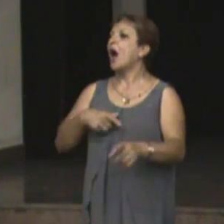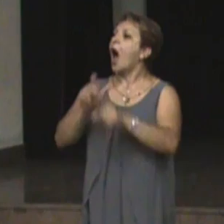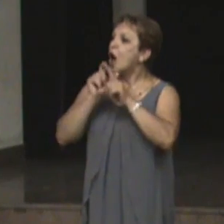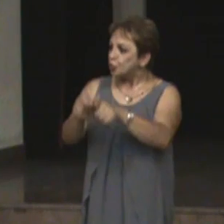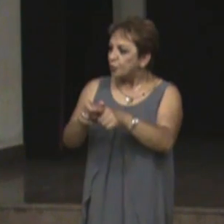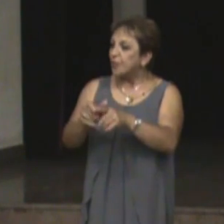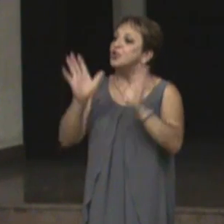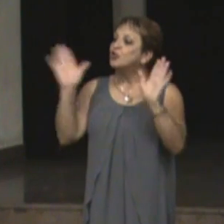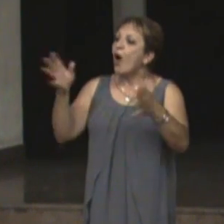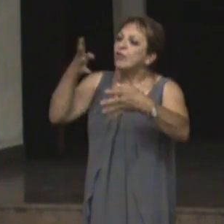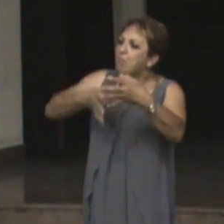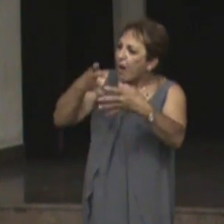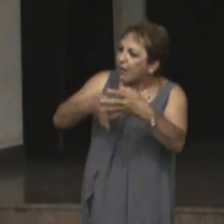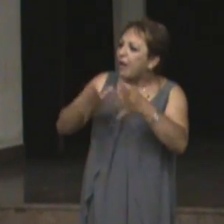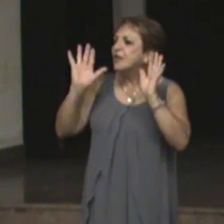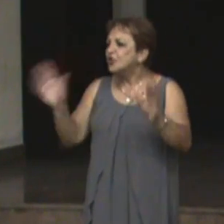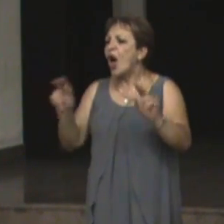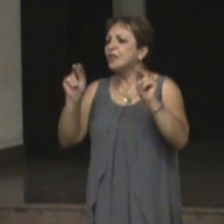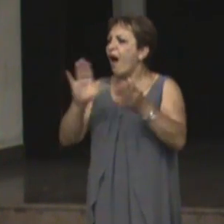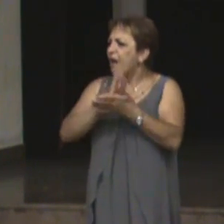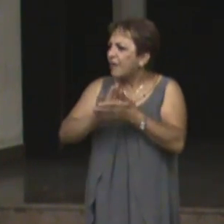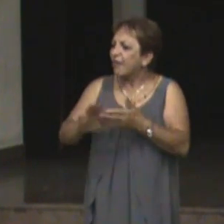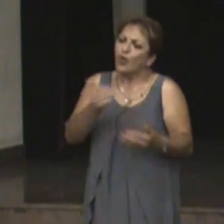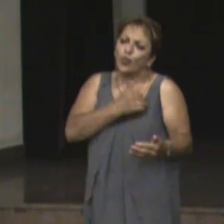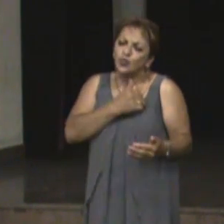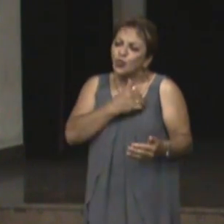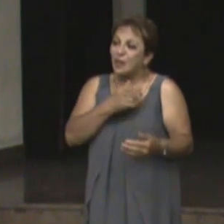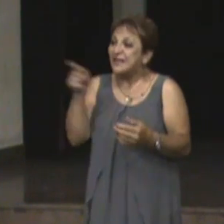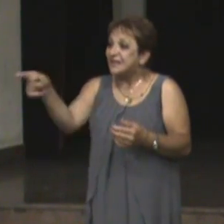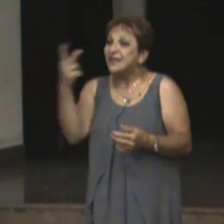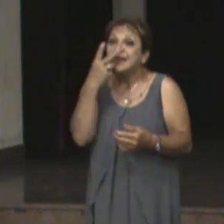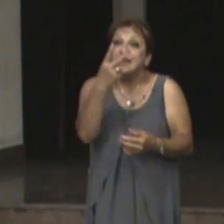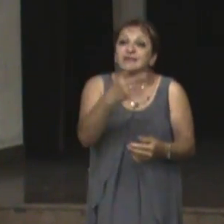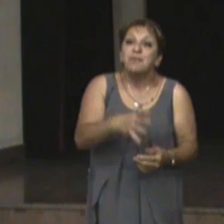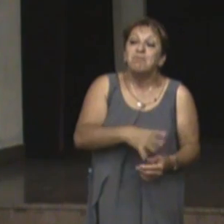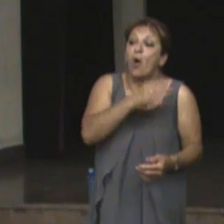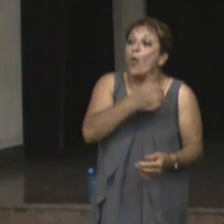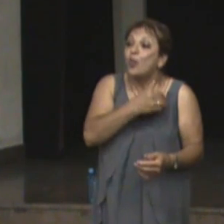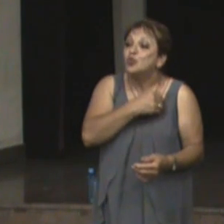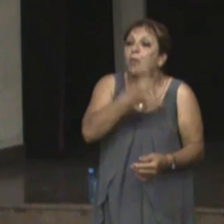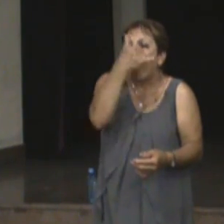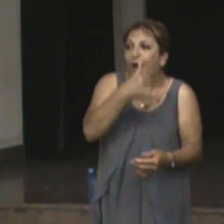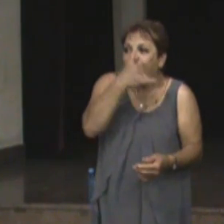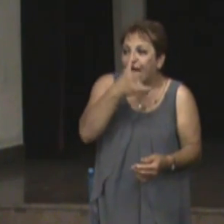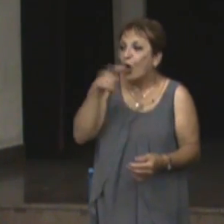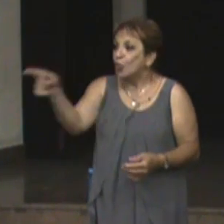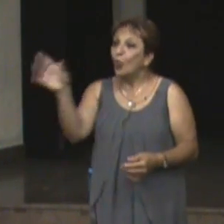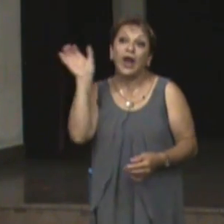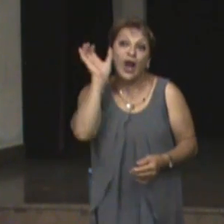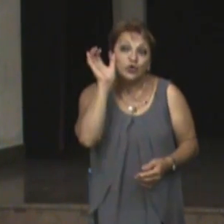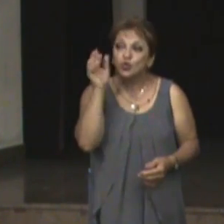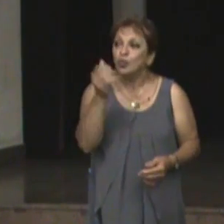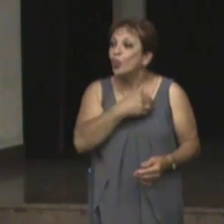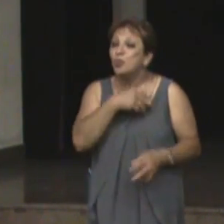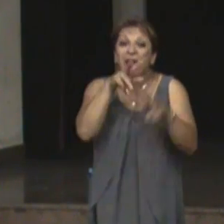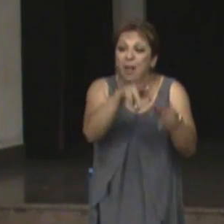որ շատ մարգարեներ և արթարներ հապակեցին տեսնել ձեր տեսածները, բայց չտեսան, և ցանկացան լսել ձեր